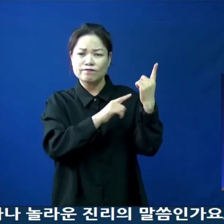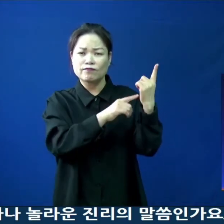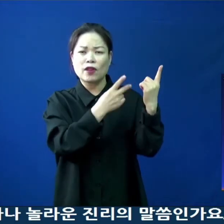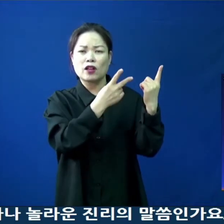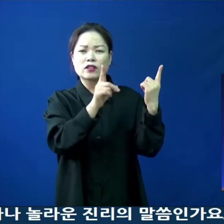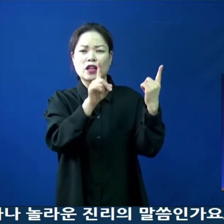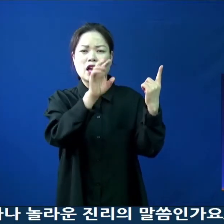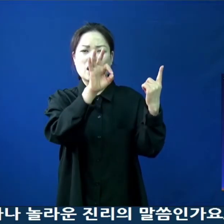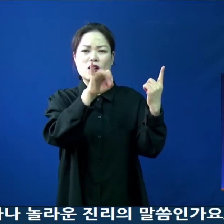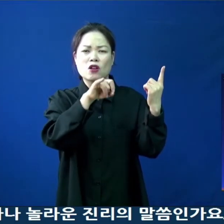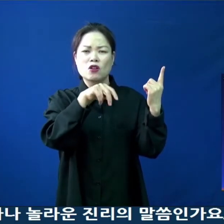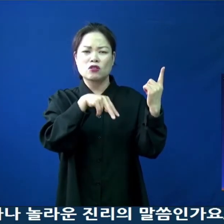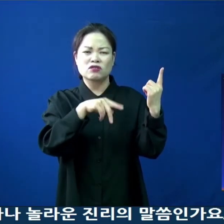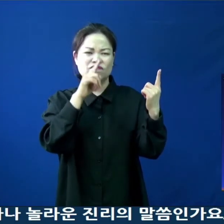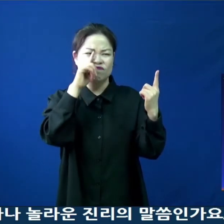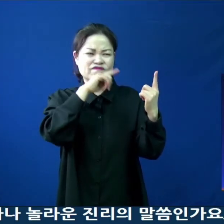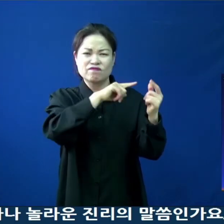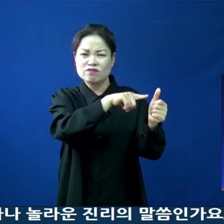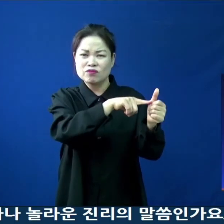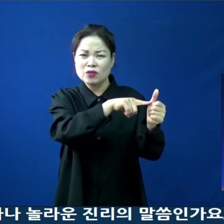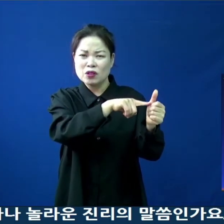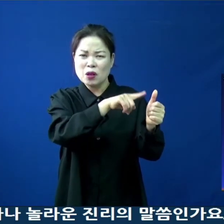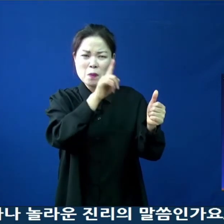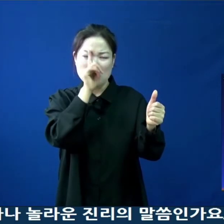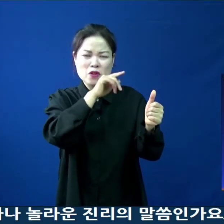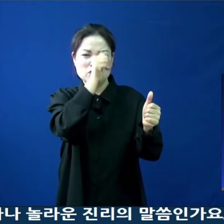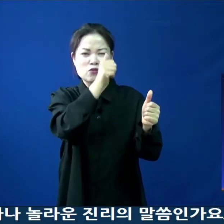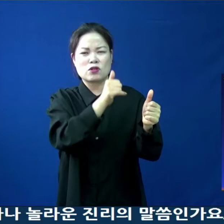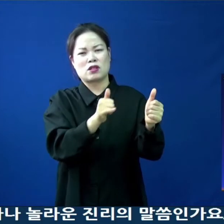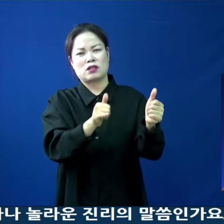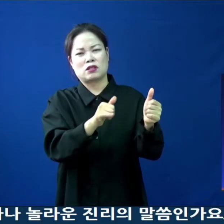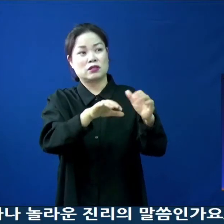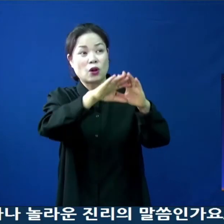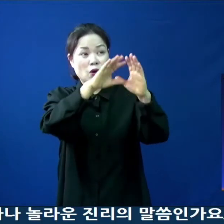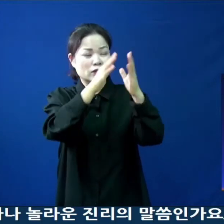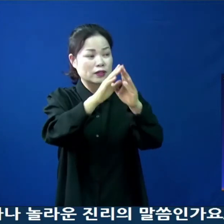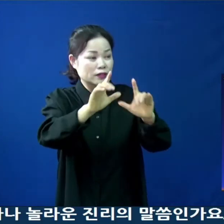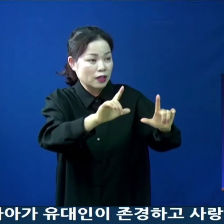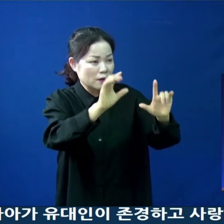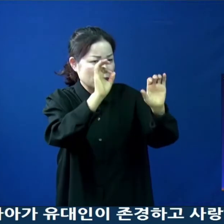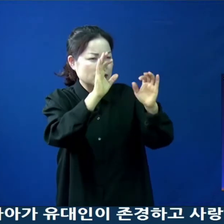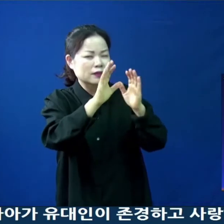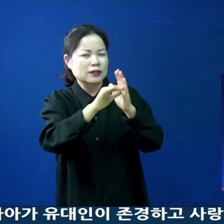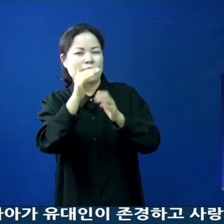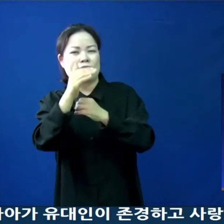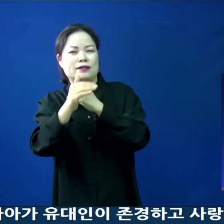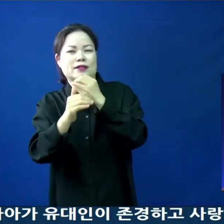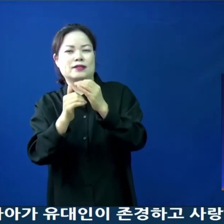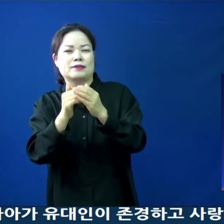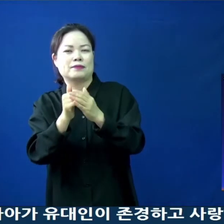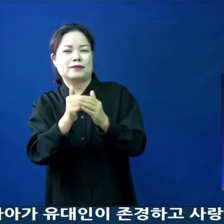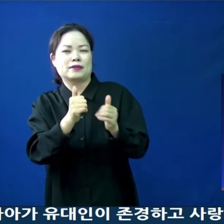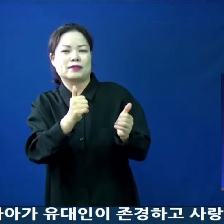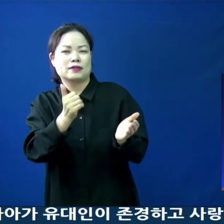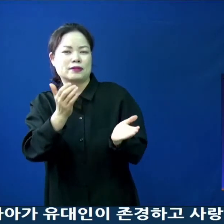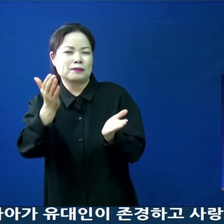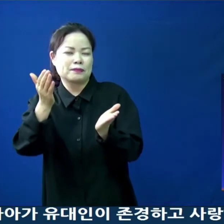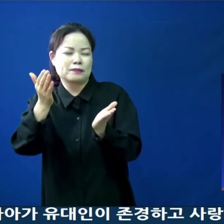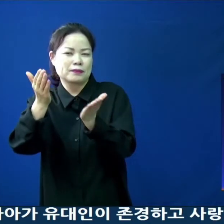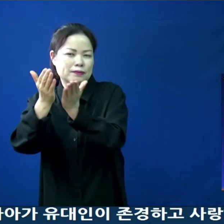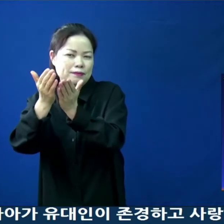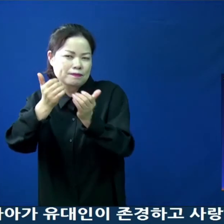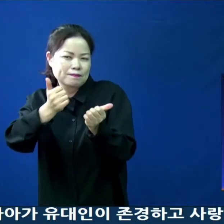얼마나 파렴치한 죄인입니까? 물론 전체적인 삶을 볼 때 하나님을 따르려고